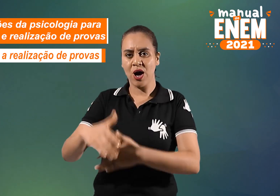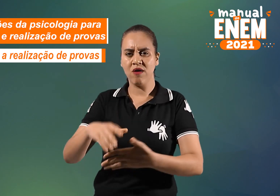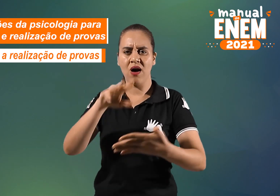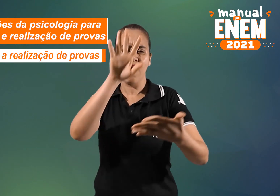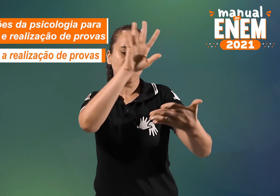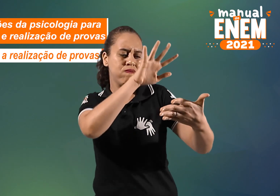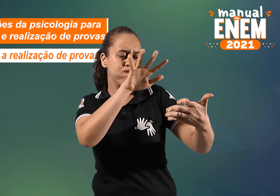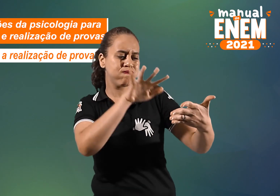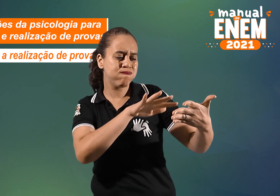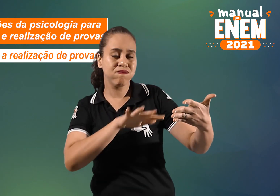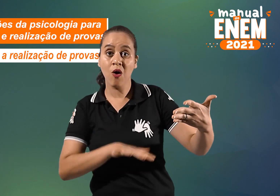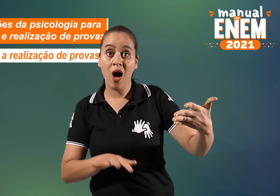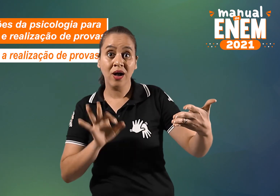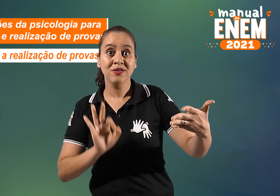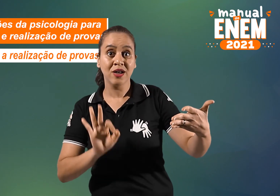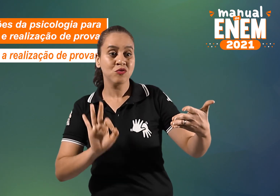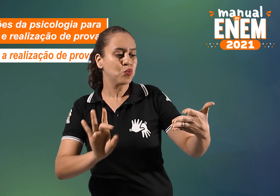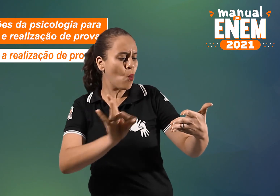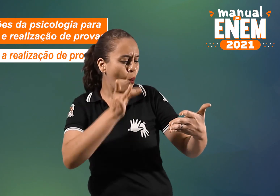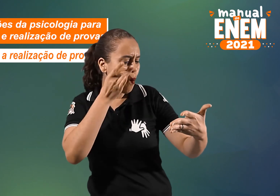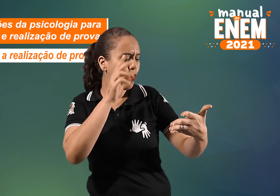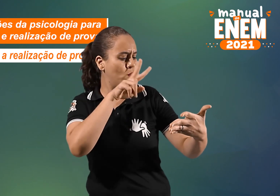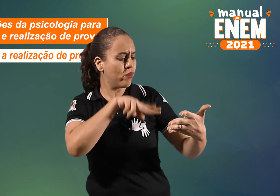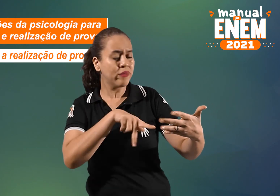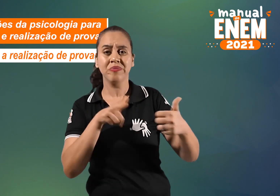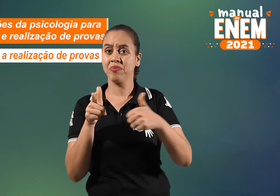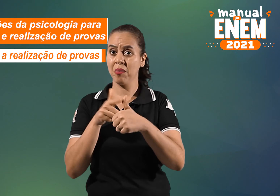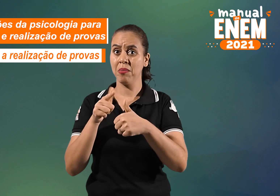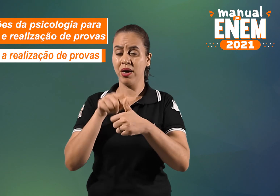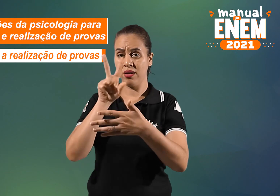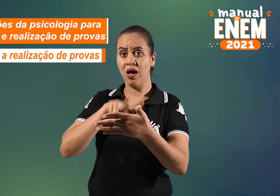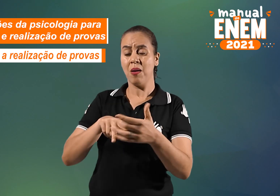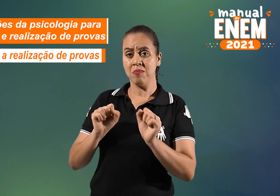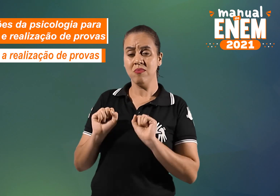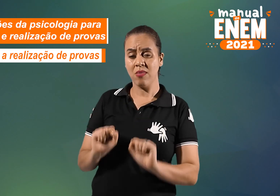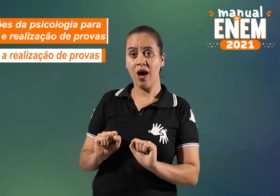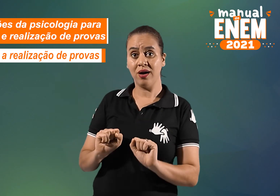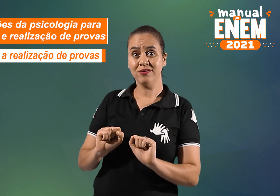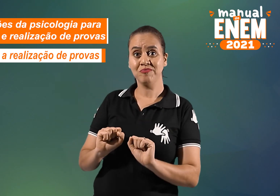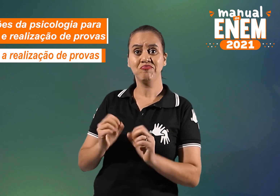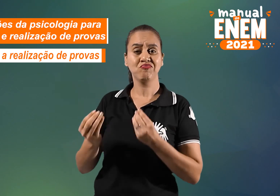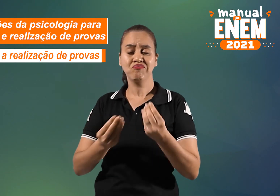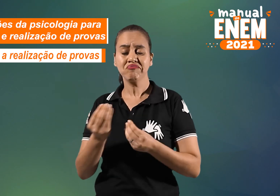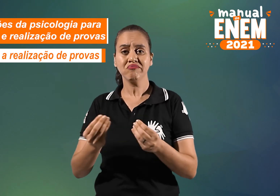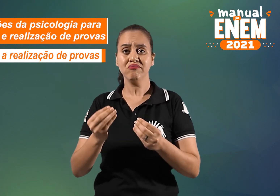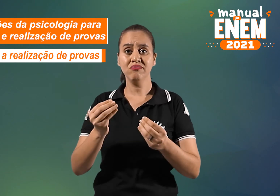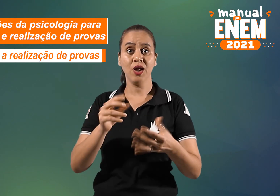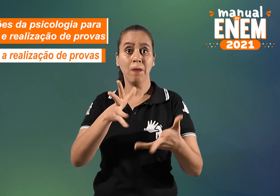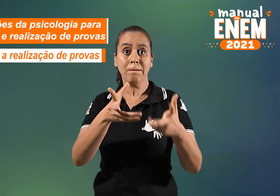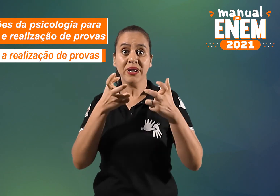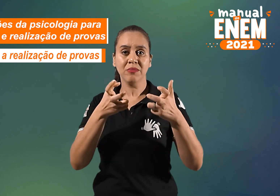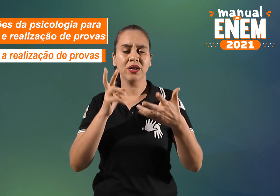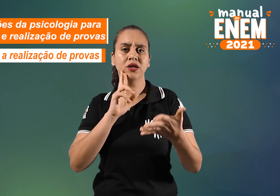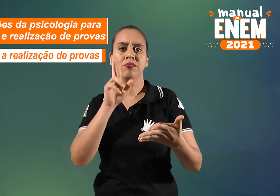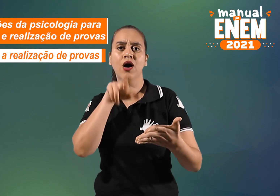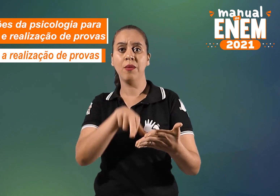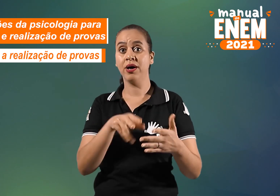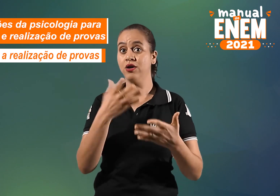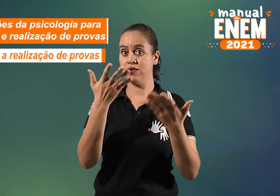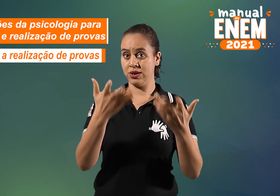atentamente as questões. Muitas vezes nessa primeira leitura você já consegue aí ter alguma informação relacionada à resposta.